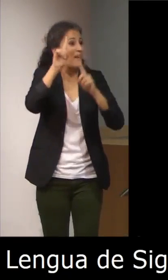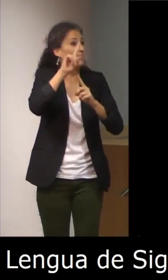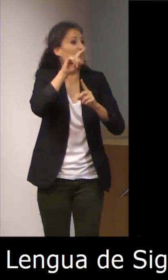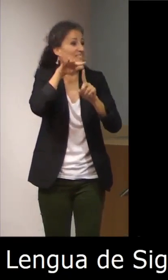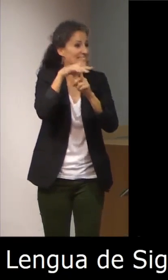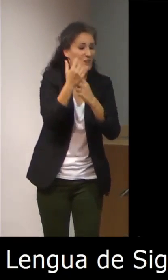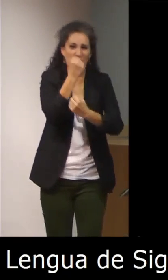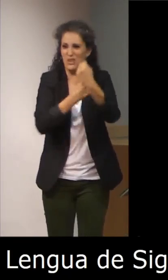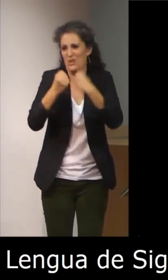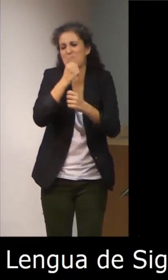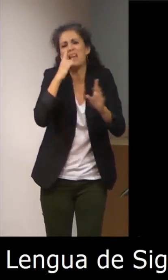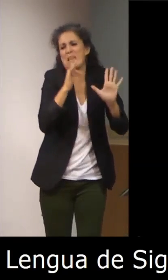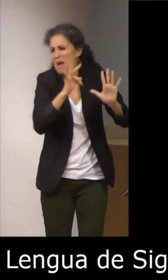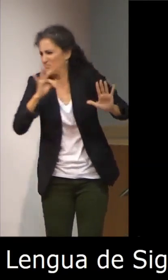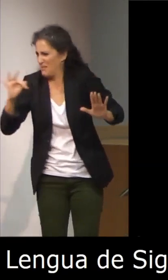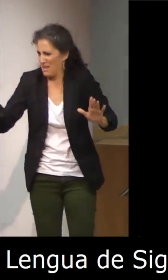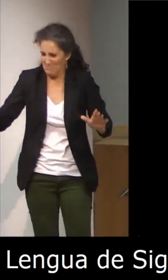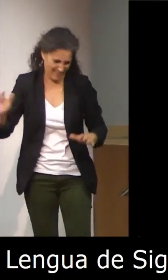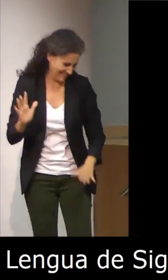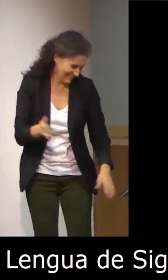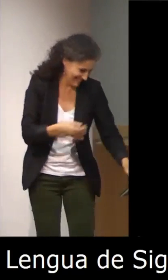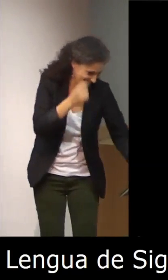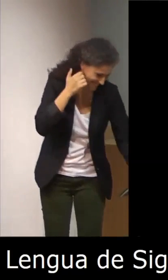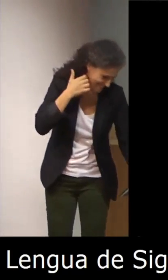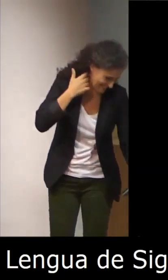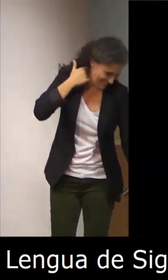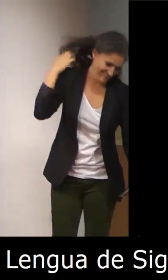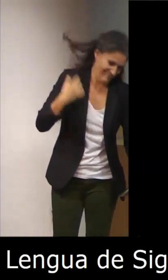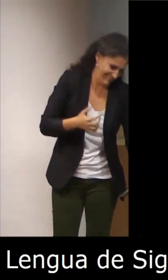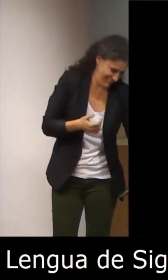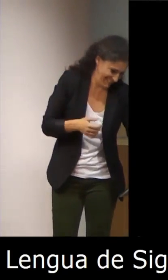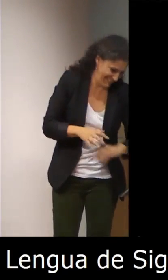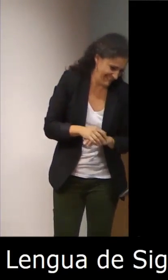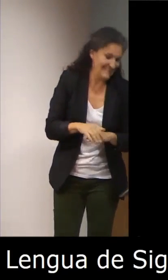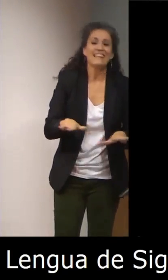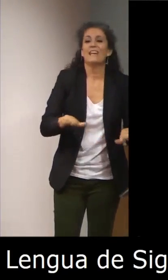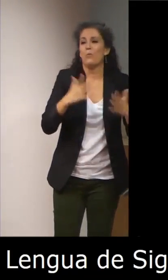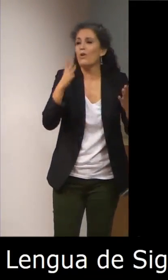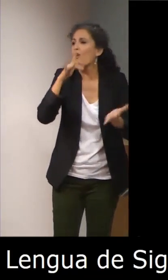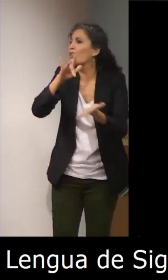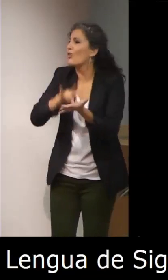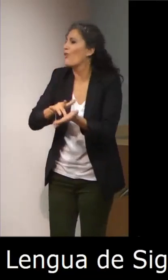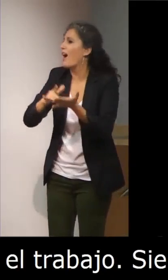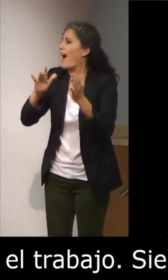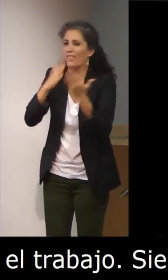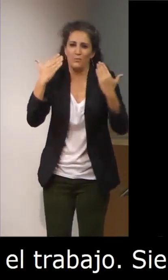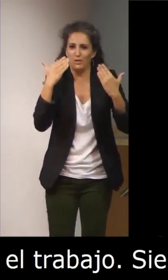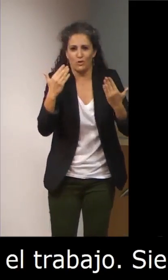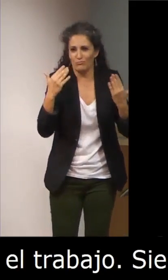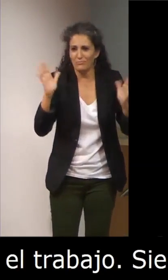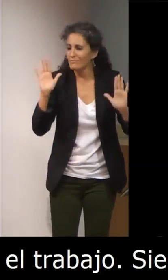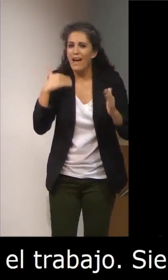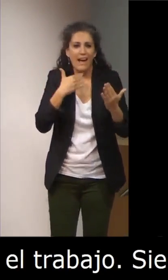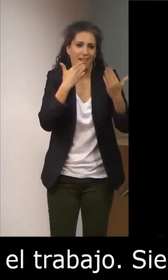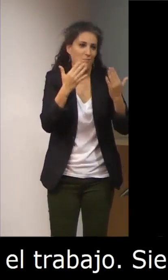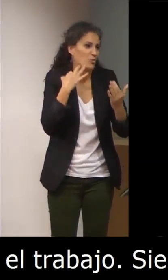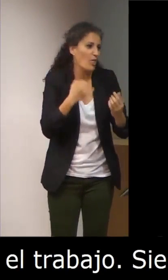coste cero siendo conscientes de la dificultad económica que también vivimos en la actualidad